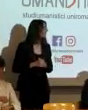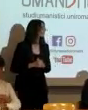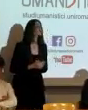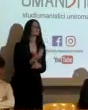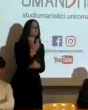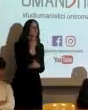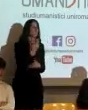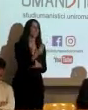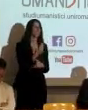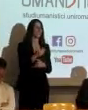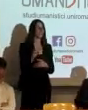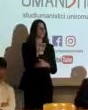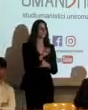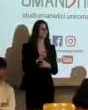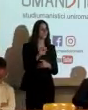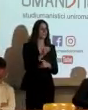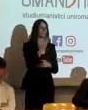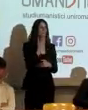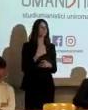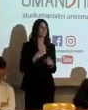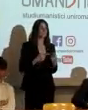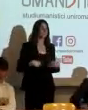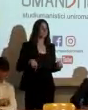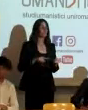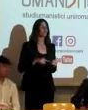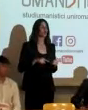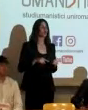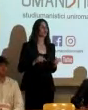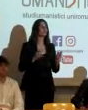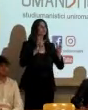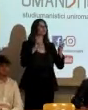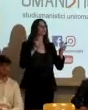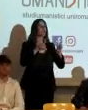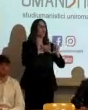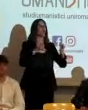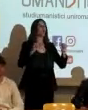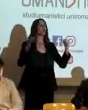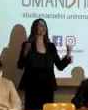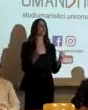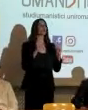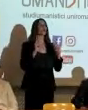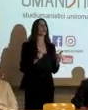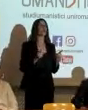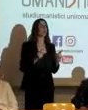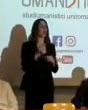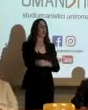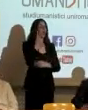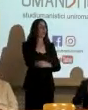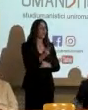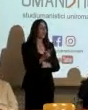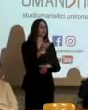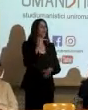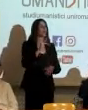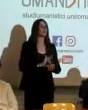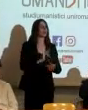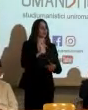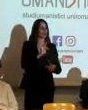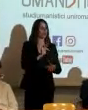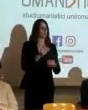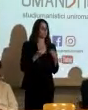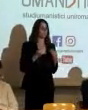Grazie Andrea. Dunque, per noi il motto diventa non guardare, non toccare, ma guardare e toccare, e cercare di capire attraverso